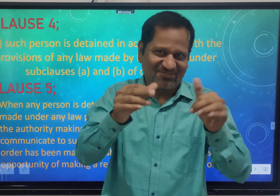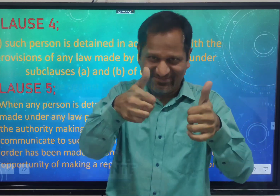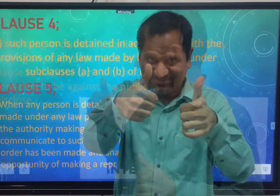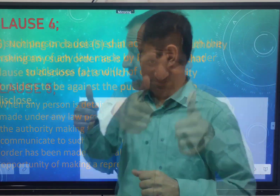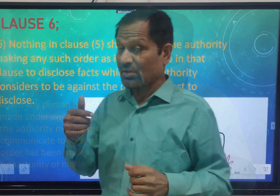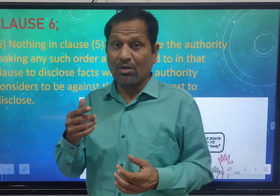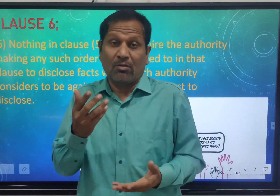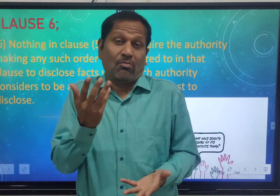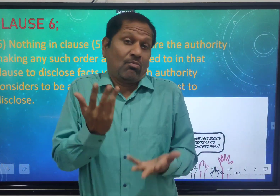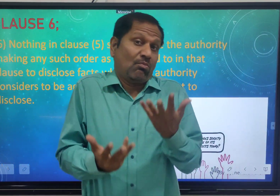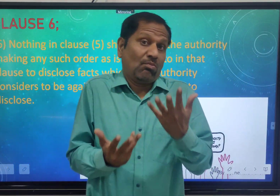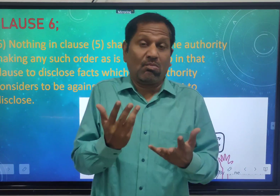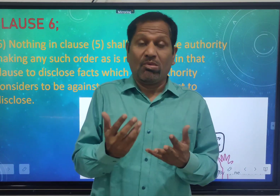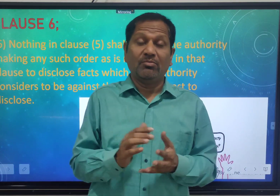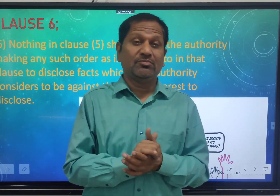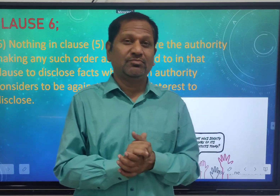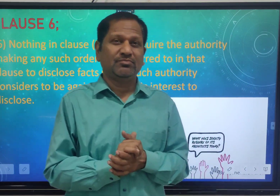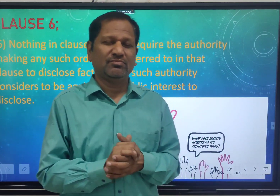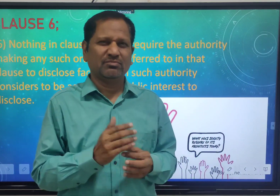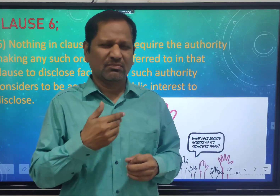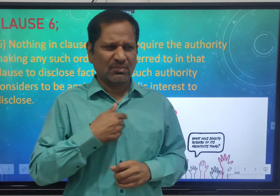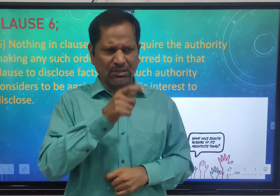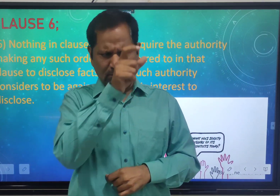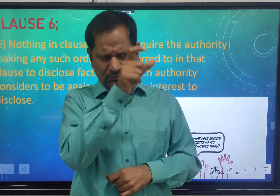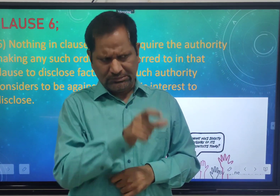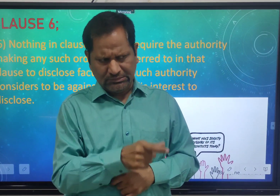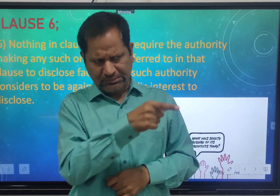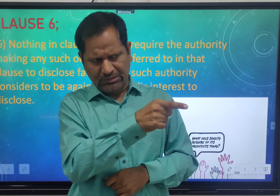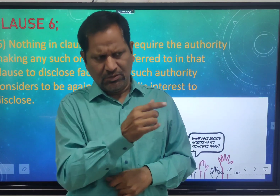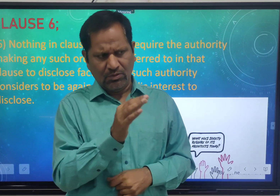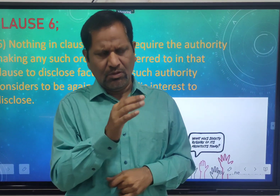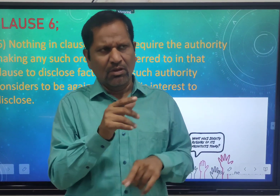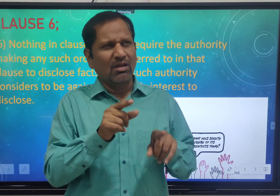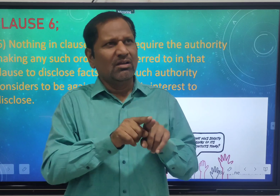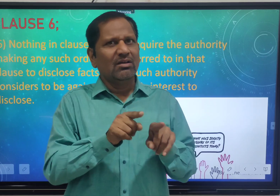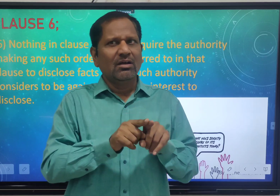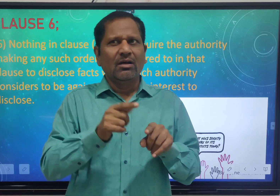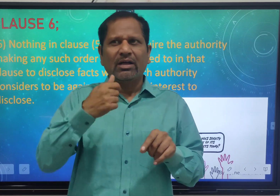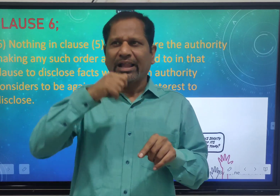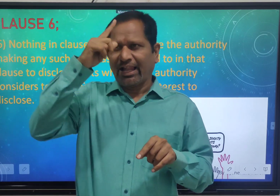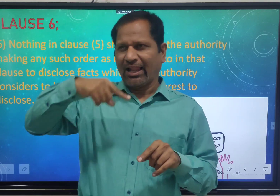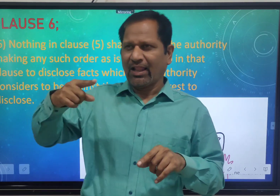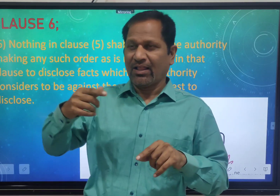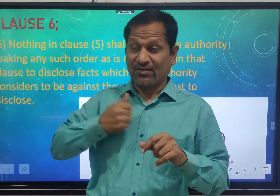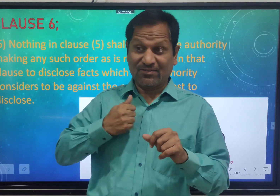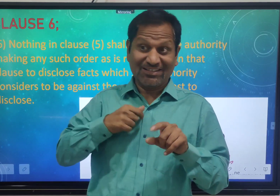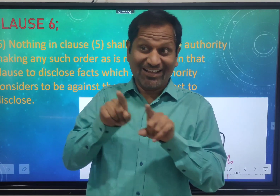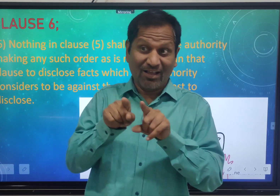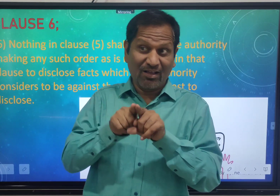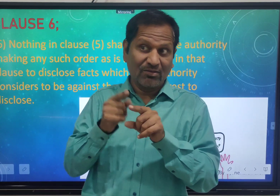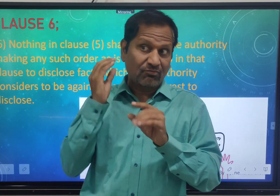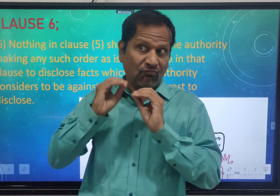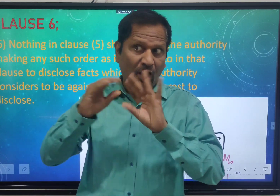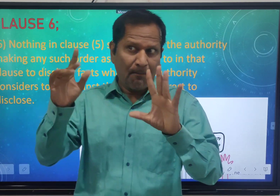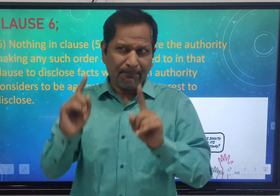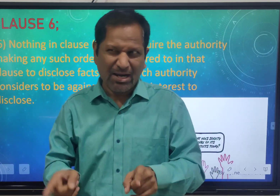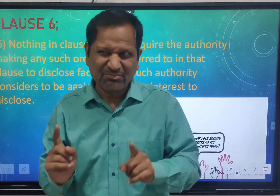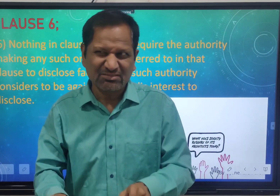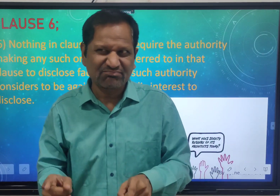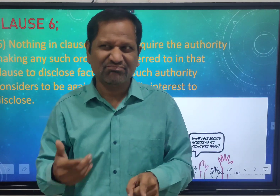हैं कि आपको गलत पकड़ा गया है या गलत ढंग से वो किया गया है। फिर इसी तरह से क्लॉज 6 में भी यही सब बातें बताई